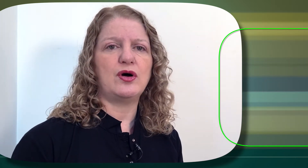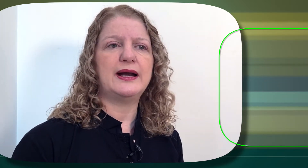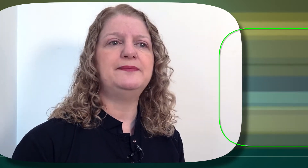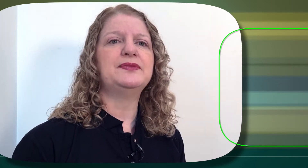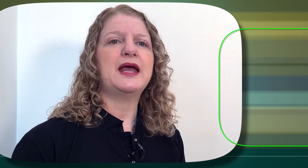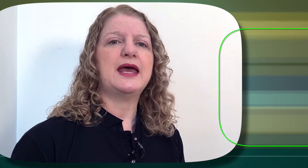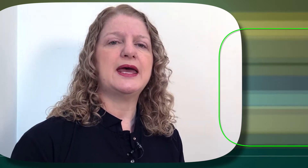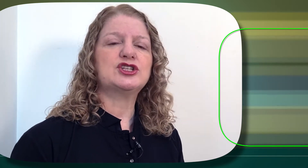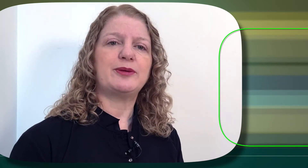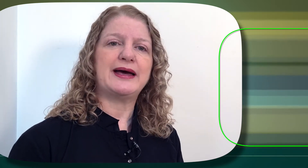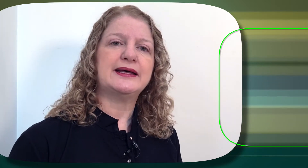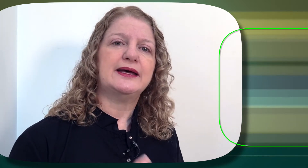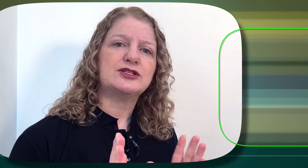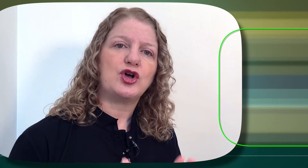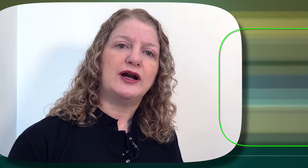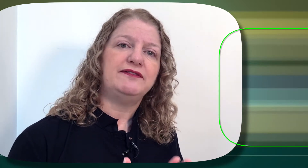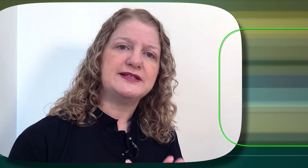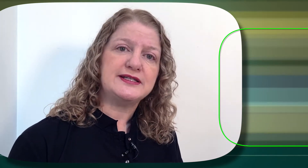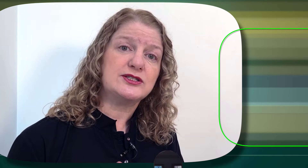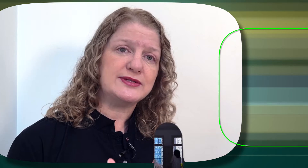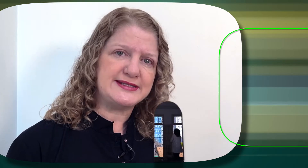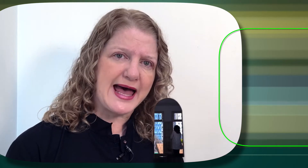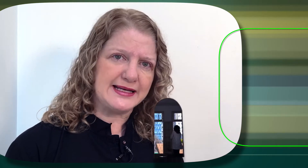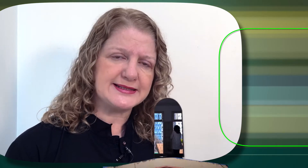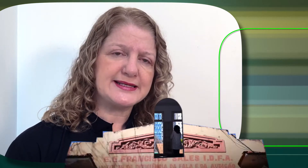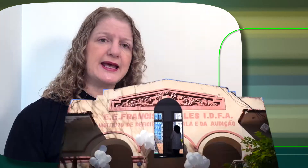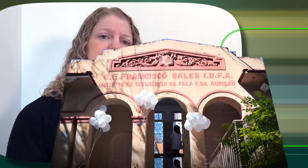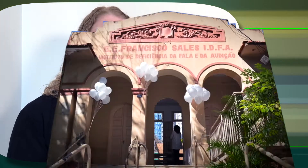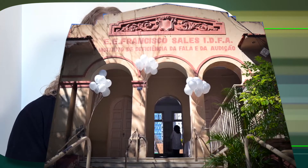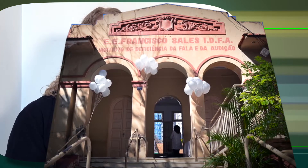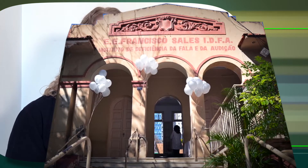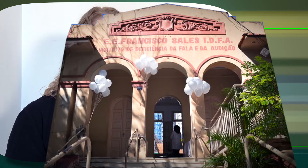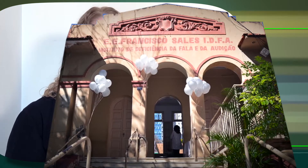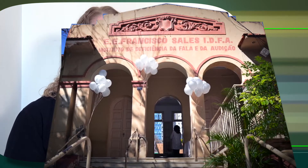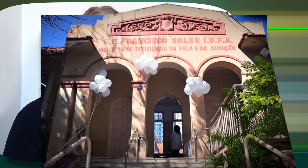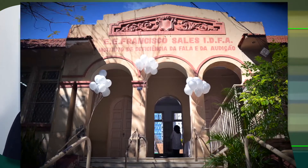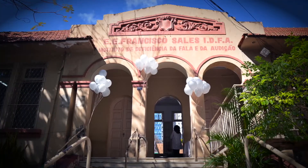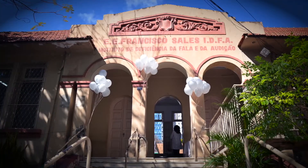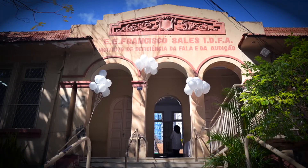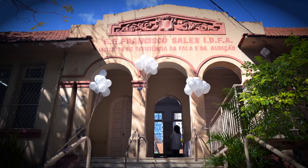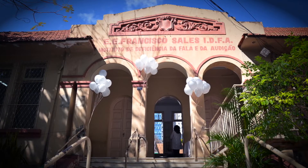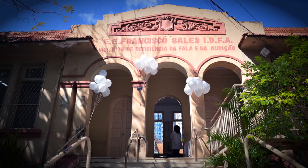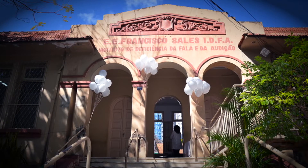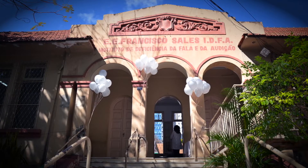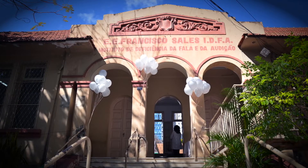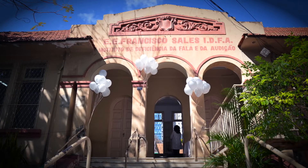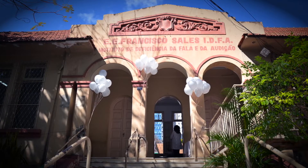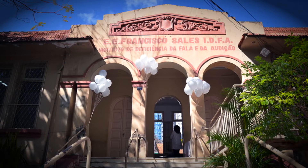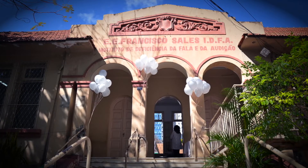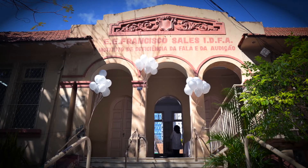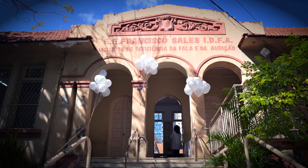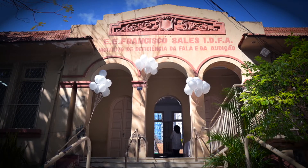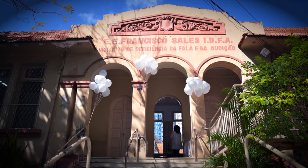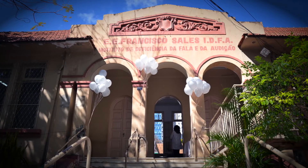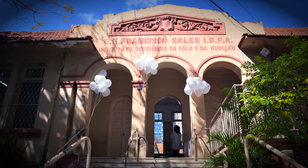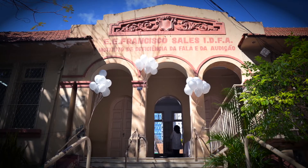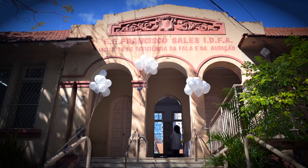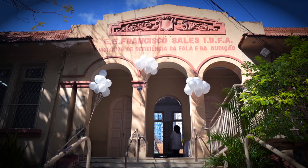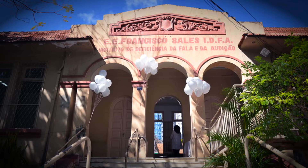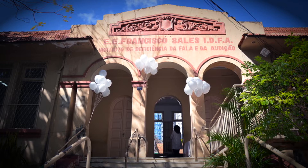escola chamada Escola Francisco Sales, que é uma escola especializada em ajuda às pessoas